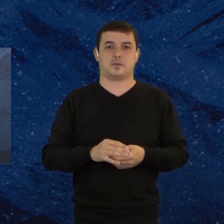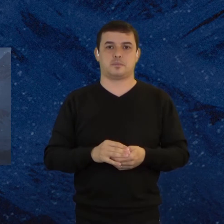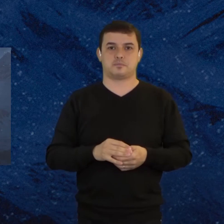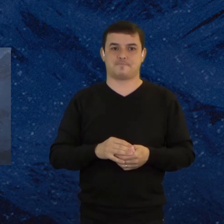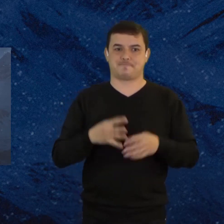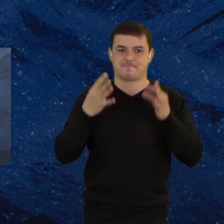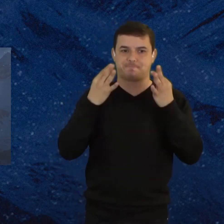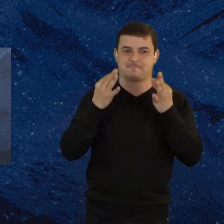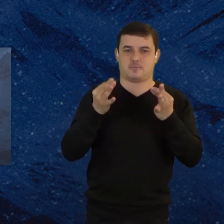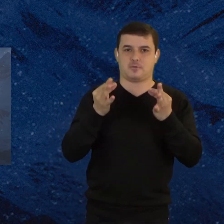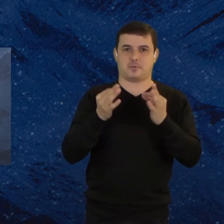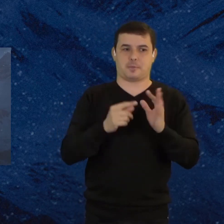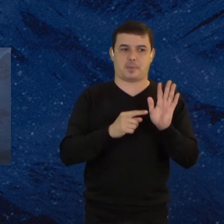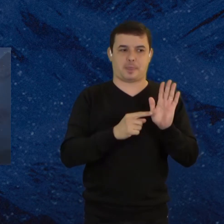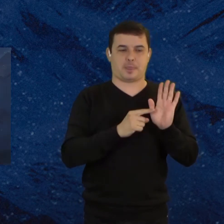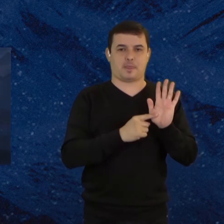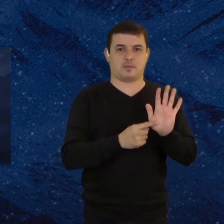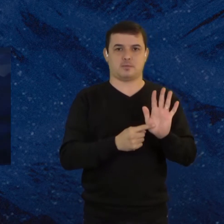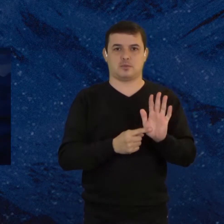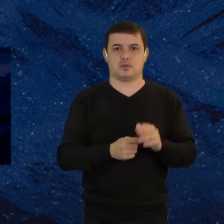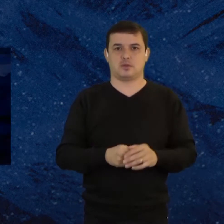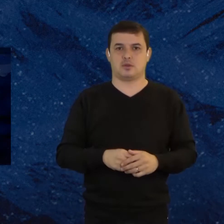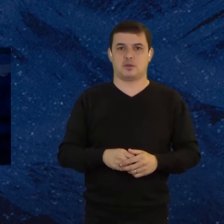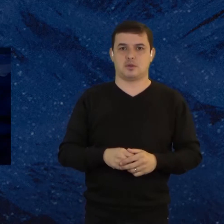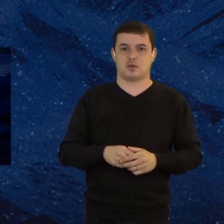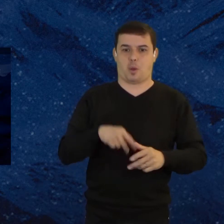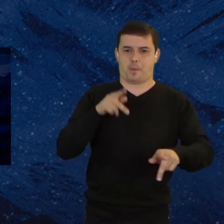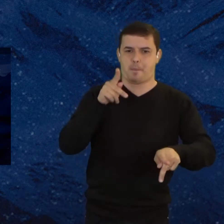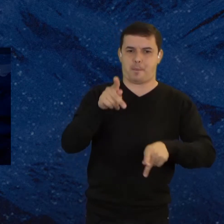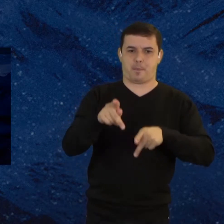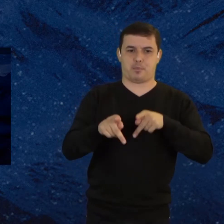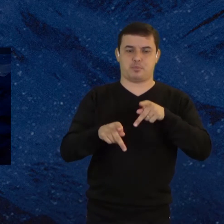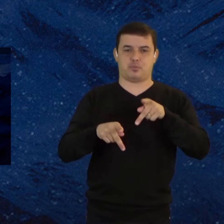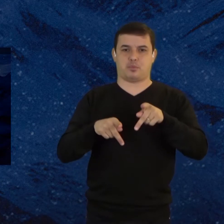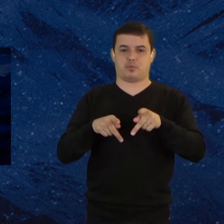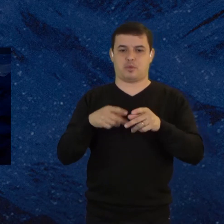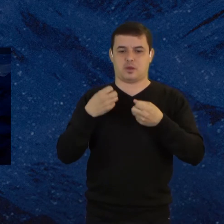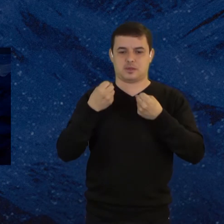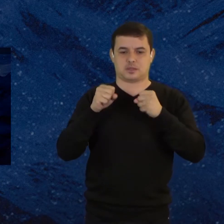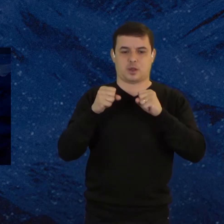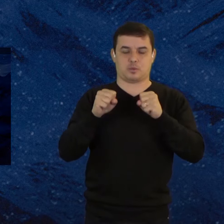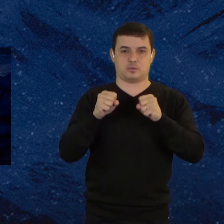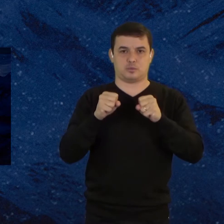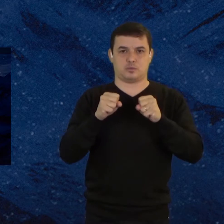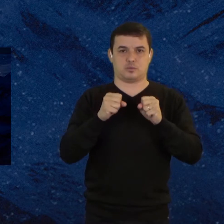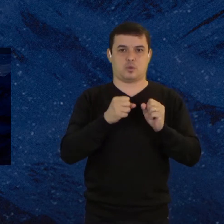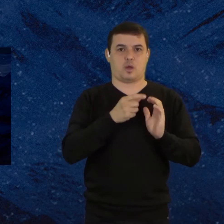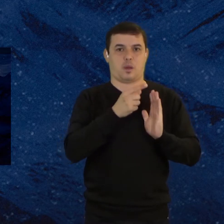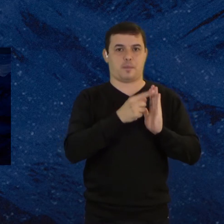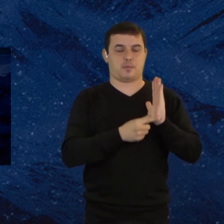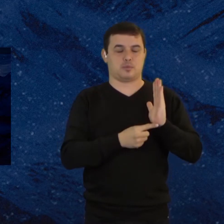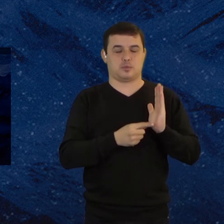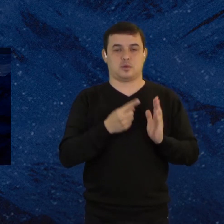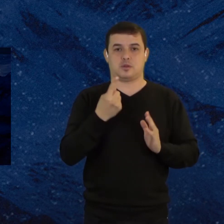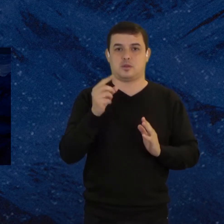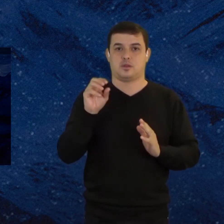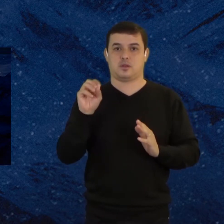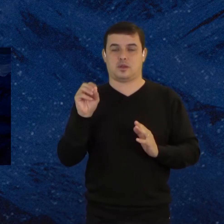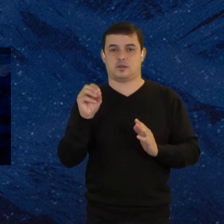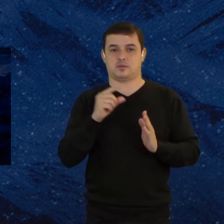prestem atenção. Diz assim, teu povo, Salmo 103, 110, 3, teu